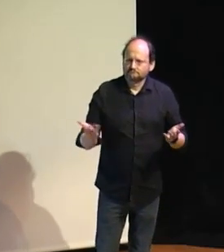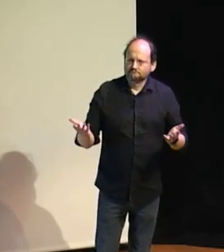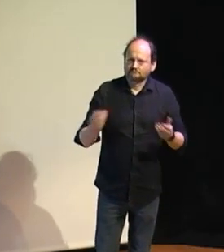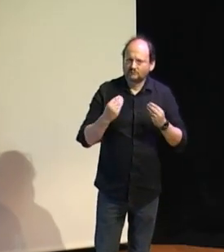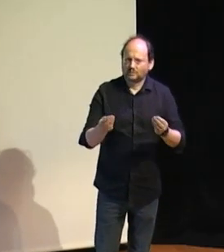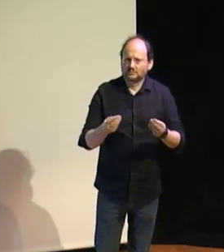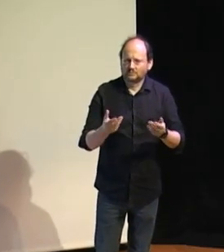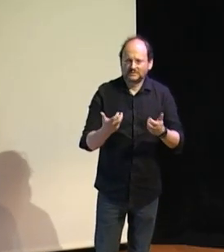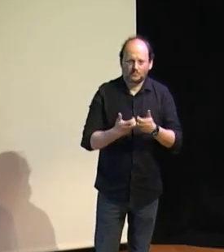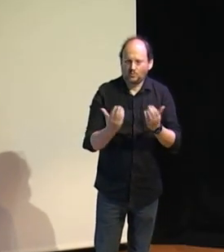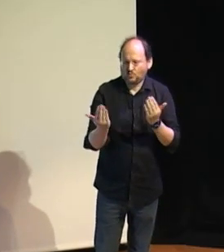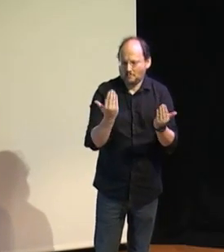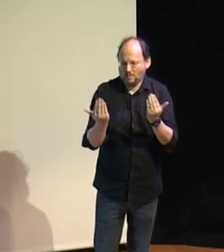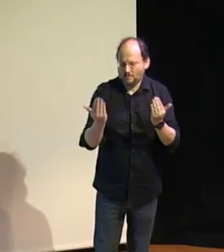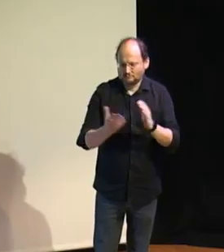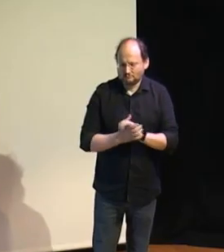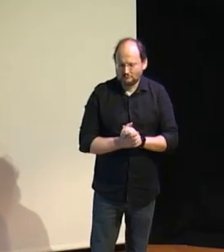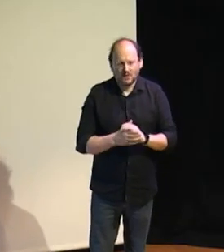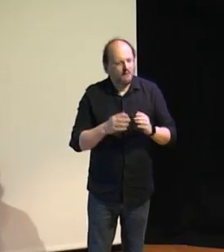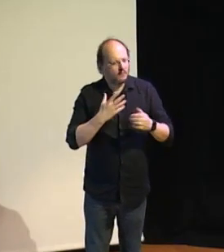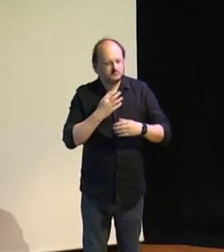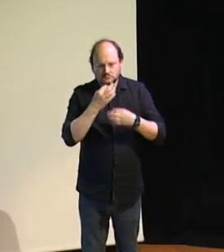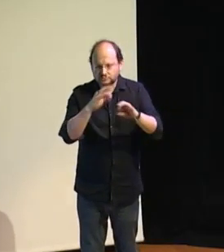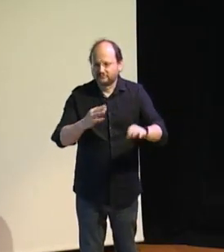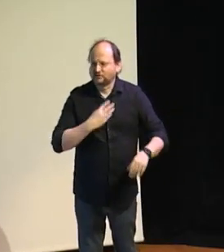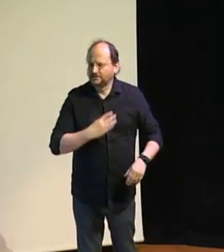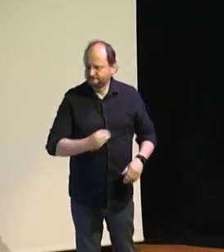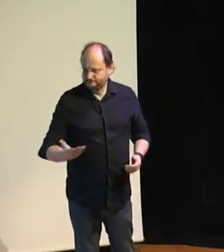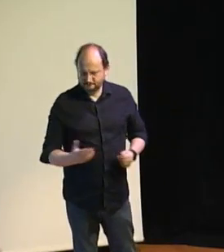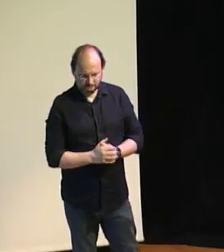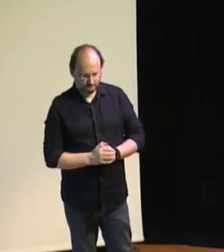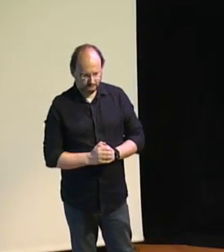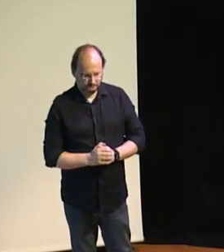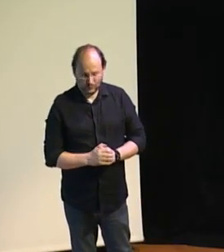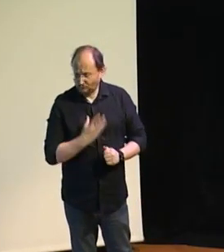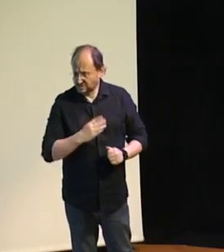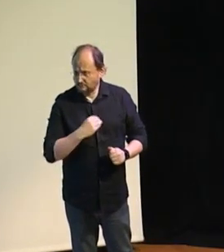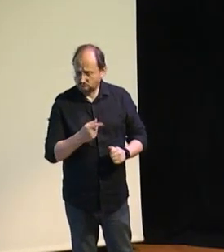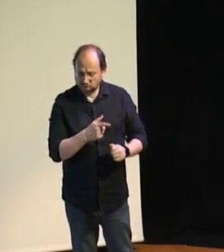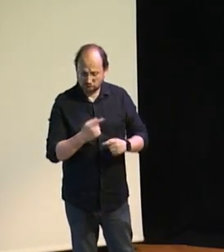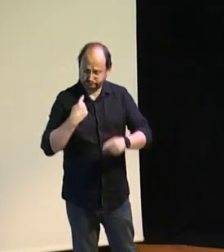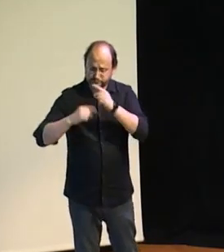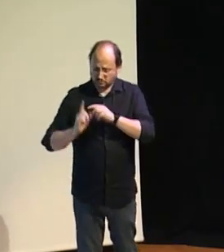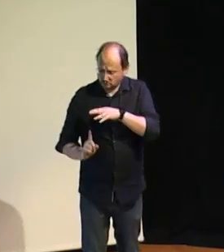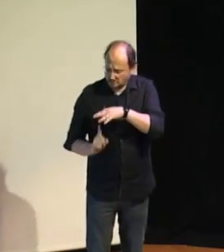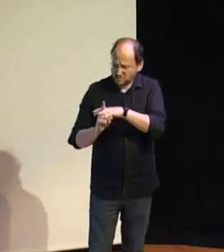Pour vous donner un exemple, si on parle